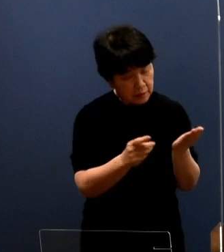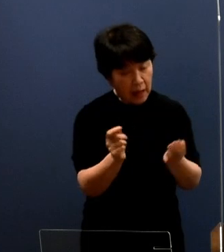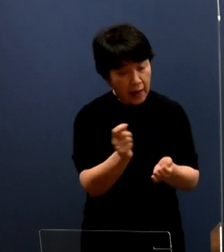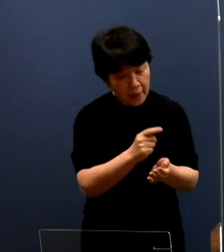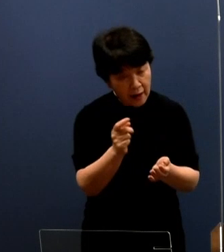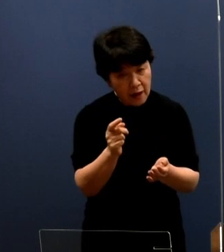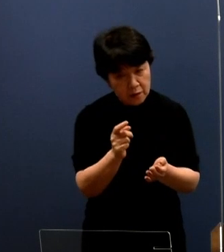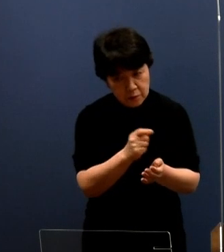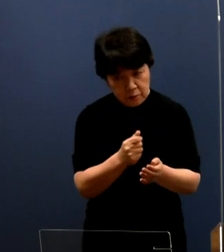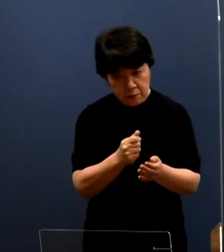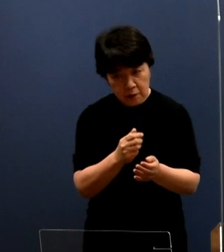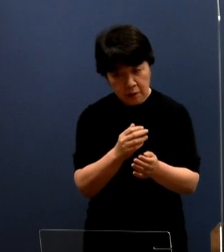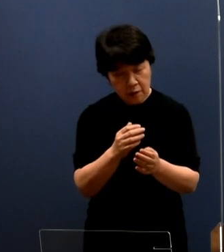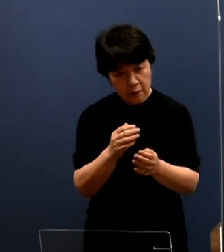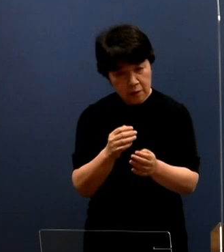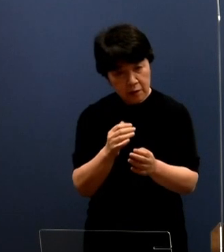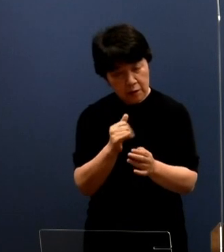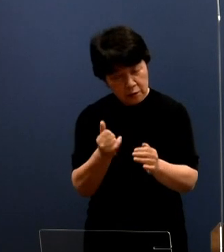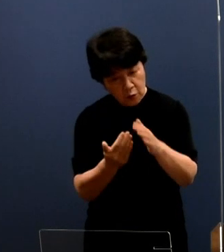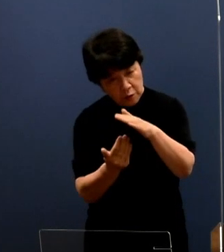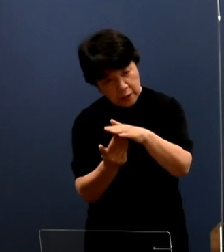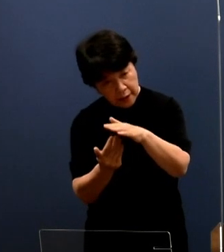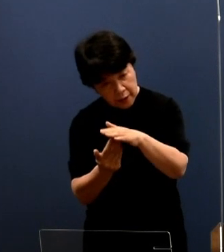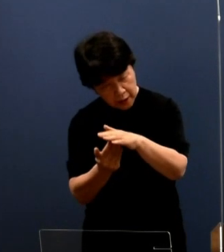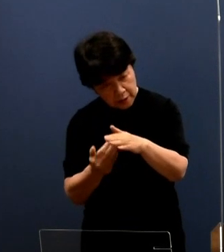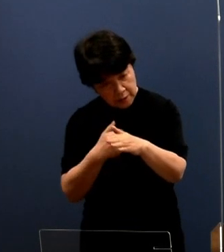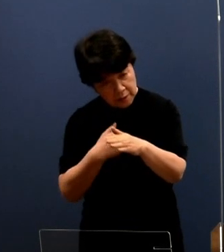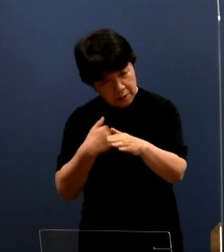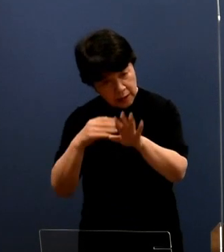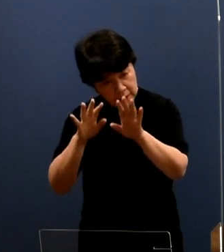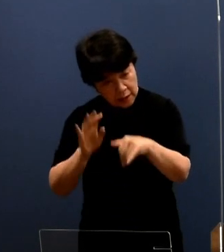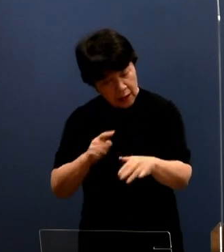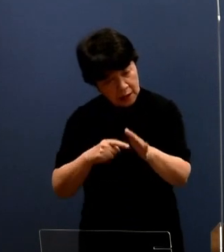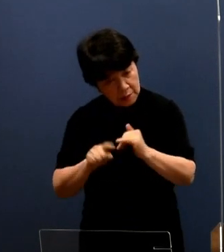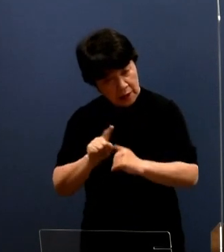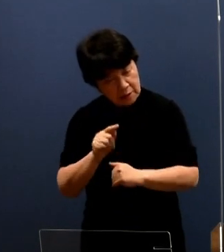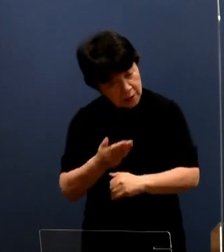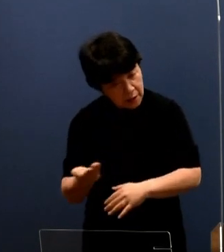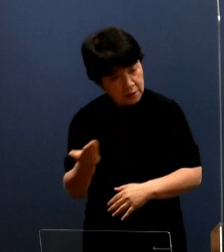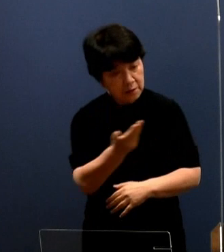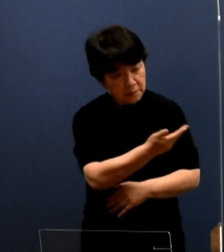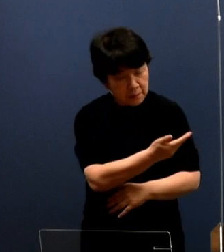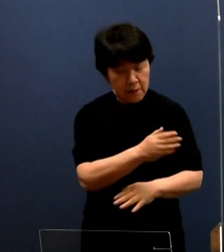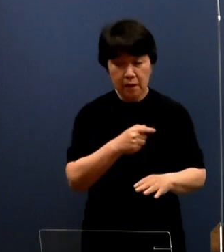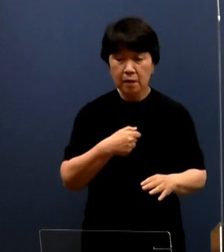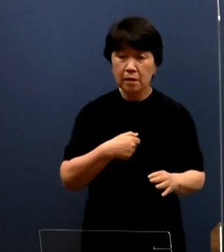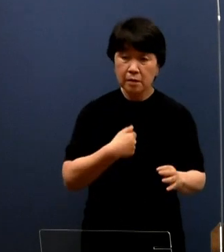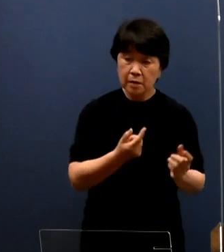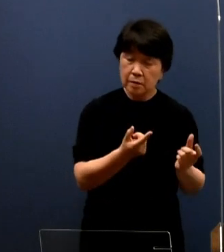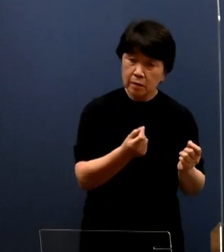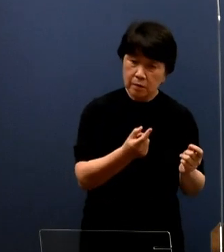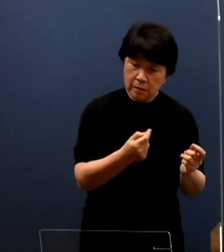それがまあ走行しているというのが一つの原因でしょうか。 というふうに私は思っています。